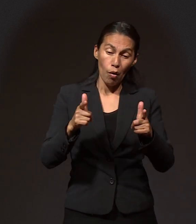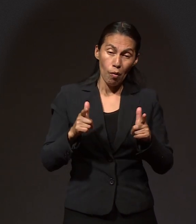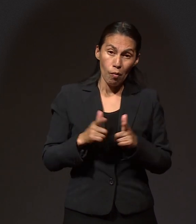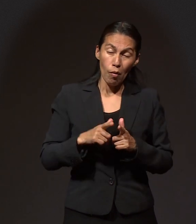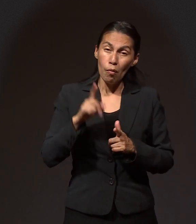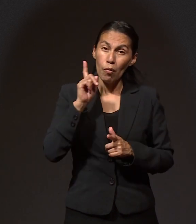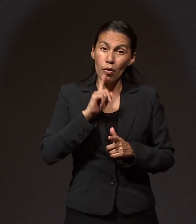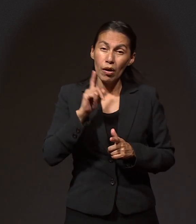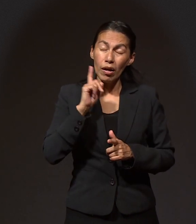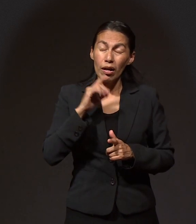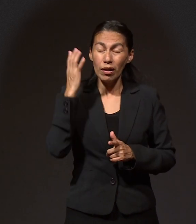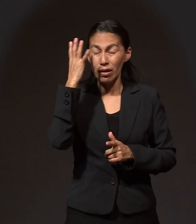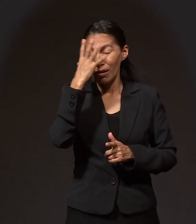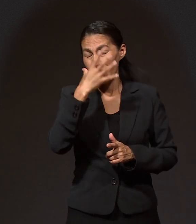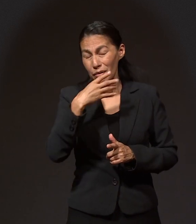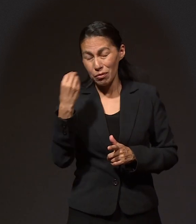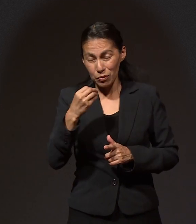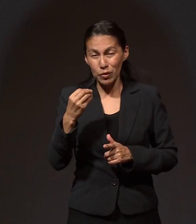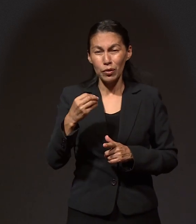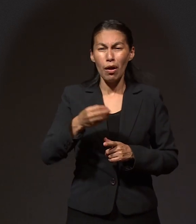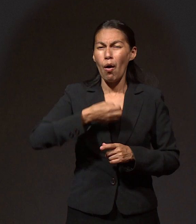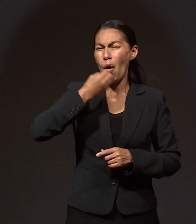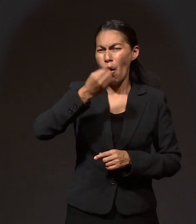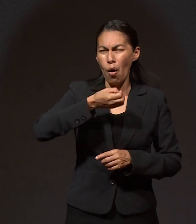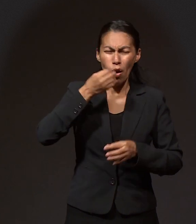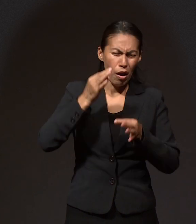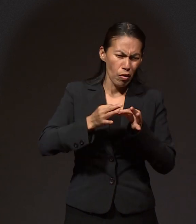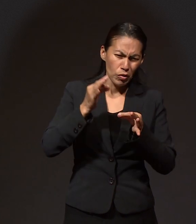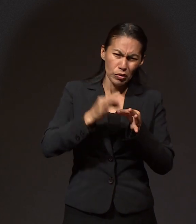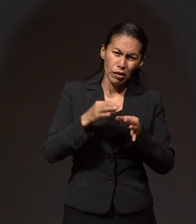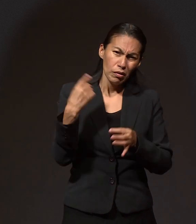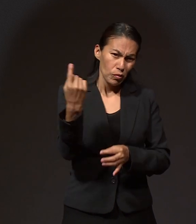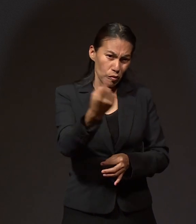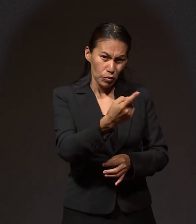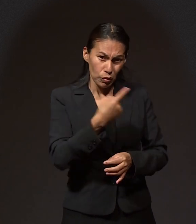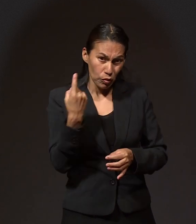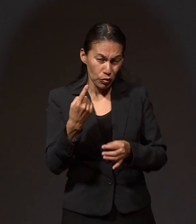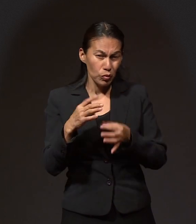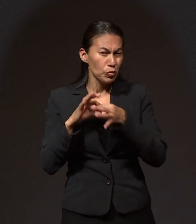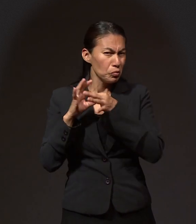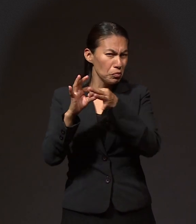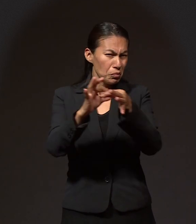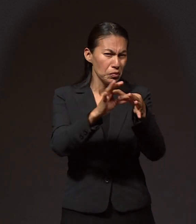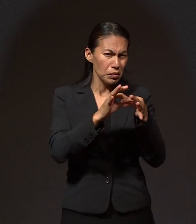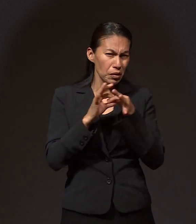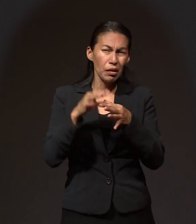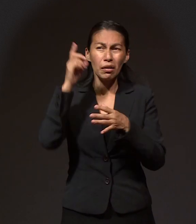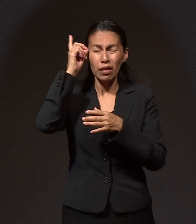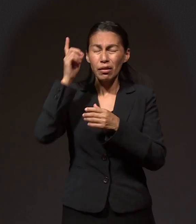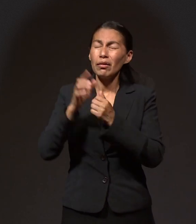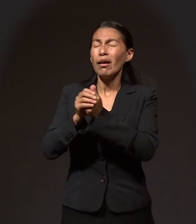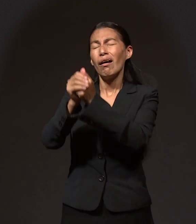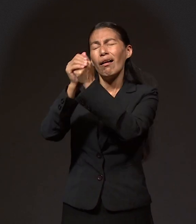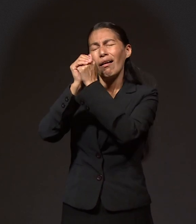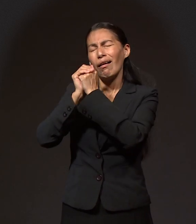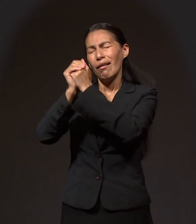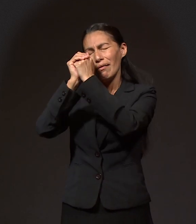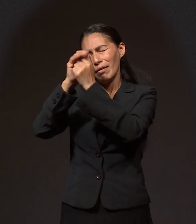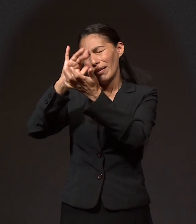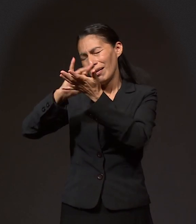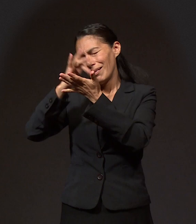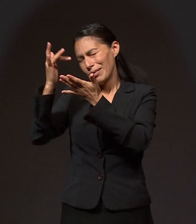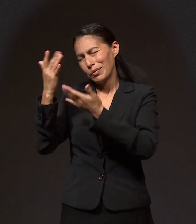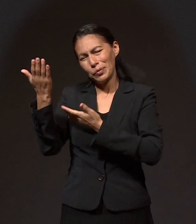que oran, se unen a sus oraciones y también alaban a Dios por todo lo que hace